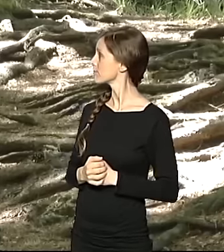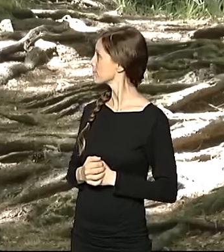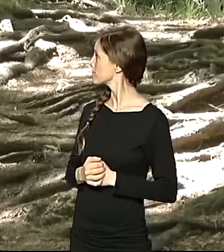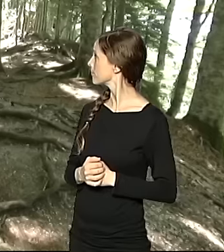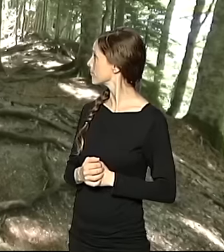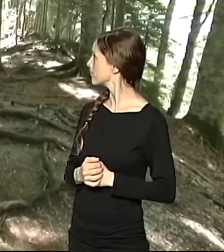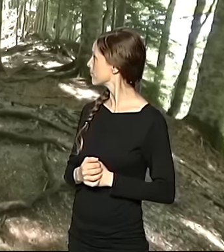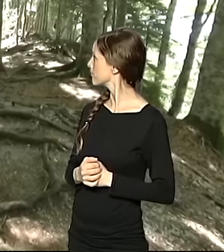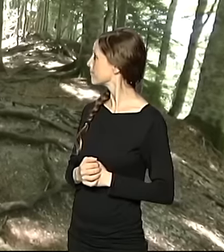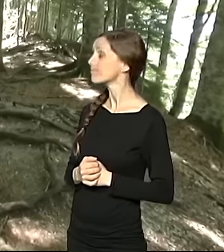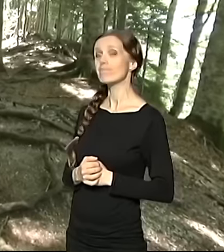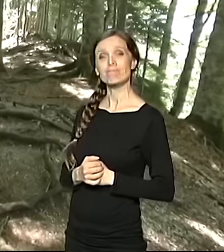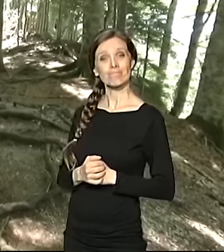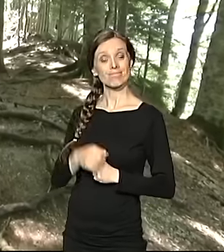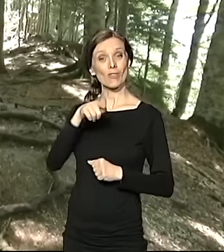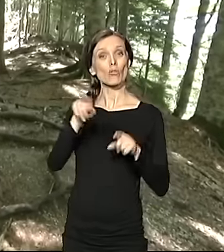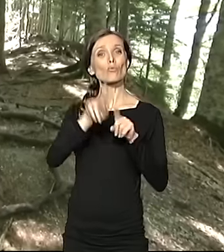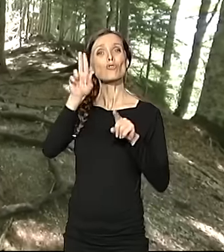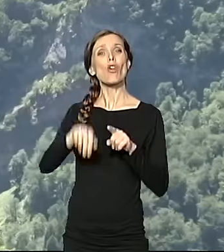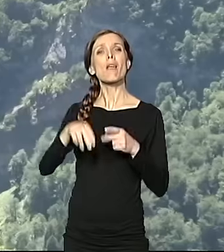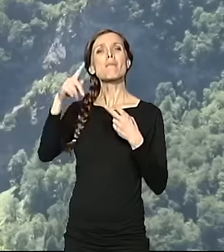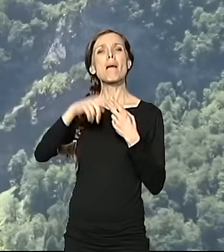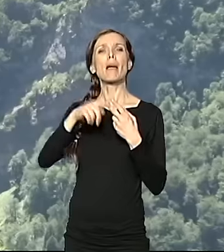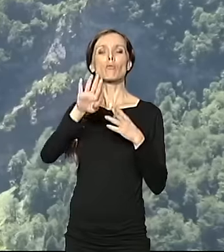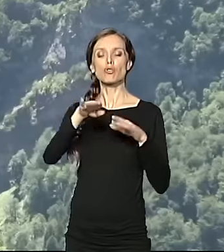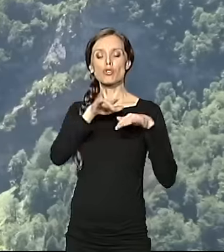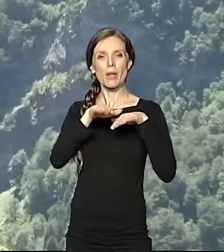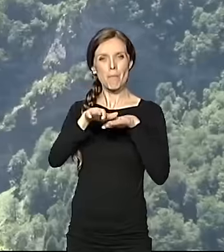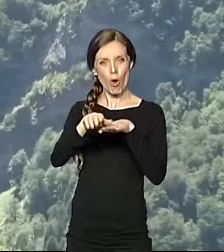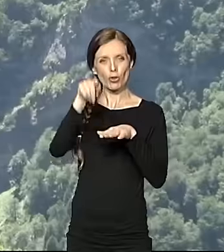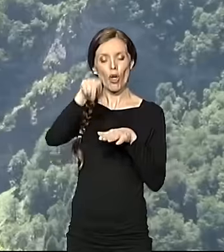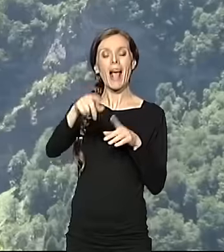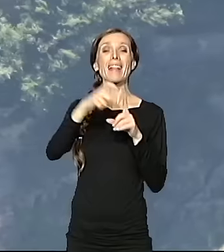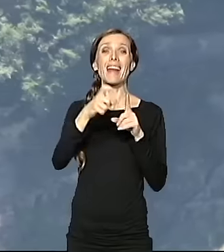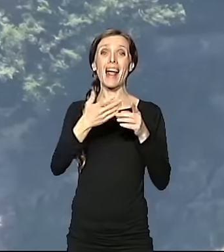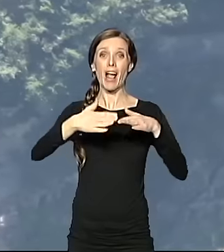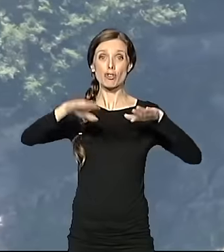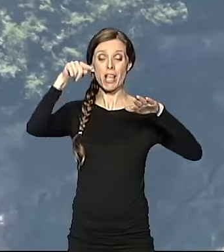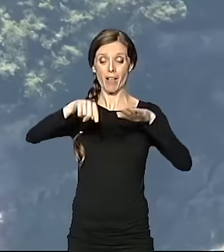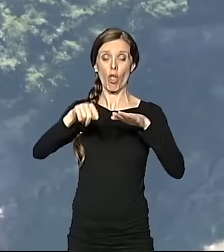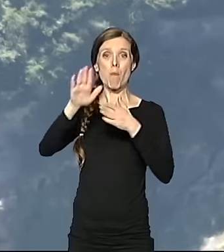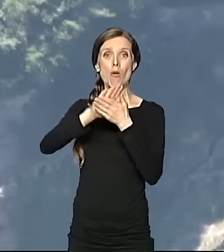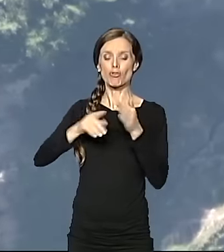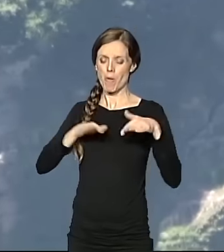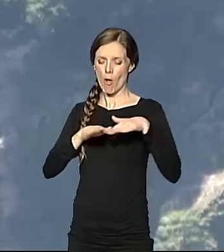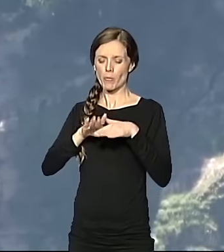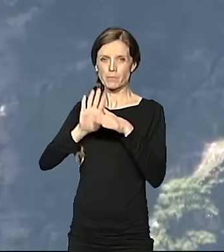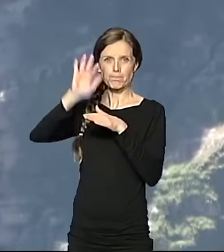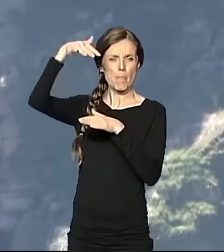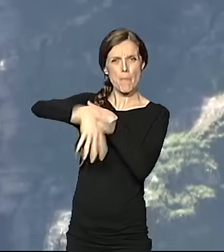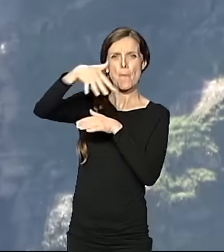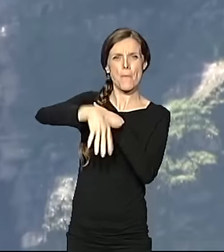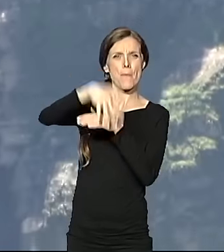Kroz prašumu Peručice svoj put probio je Peručički potok, koji se kod Dragaš sedla obrušava niz ovu strmu liticu.